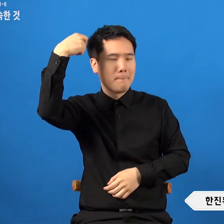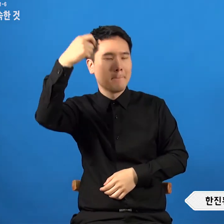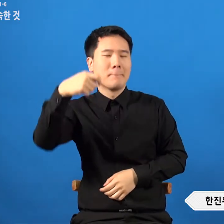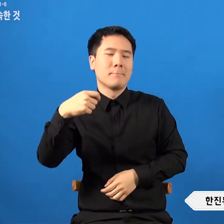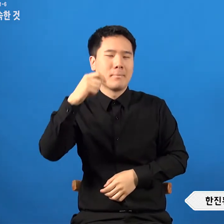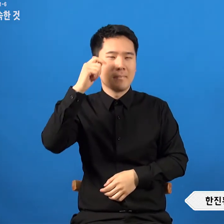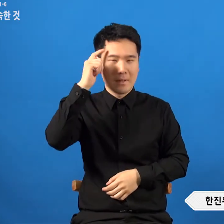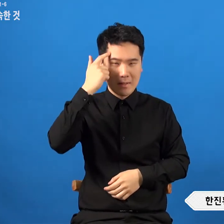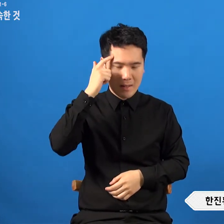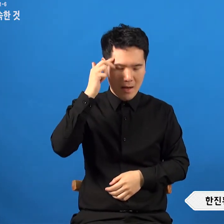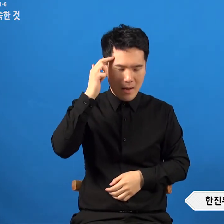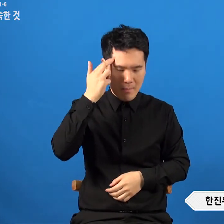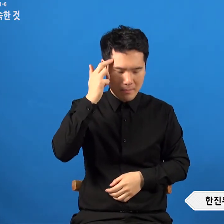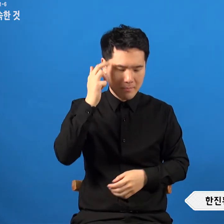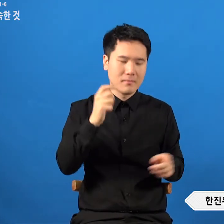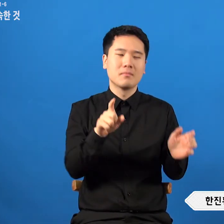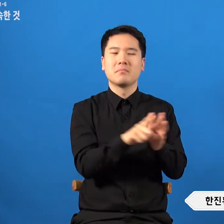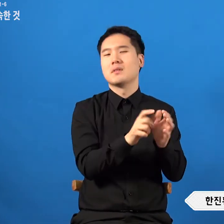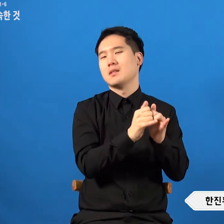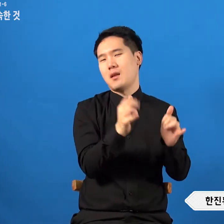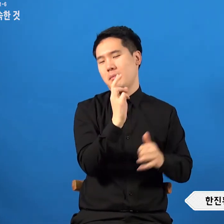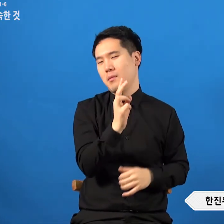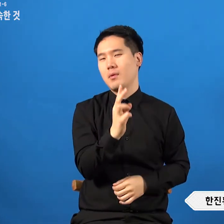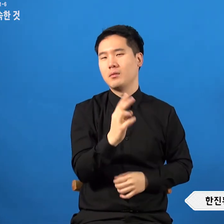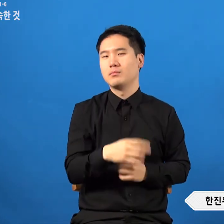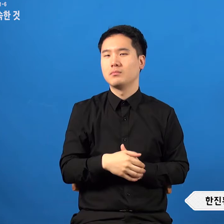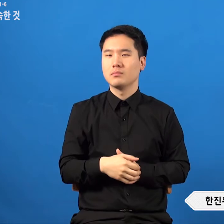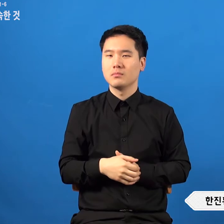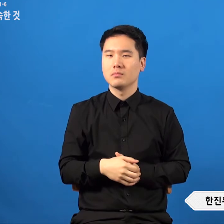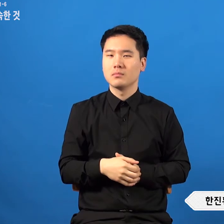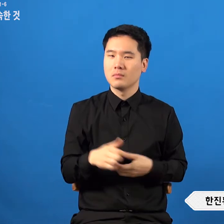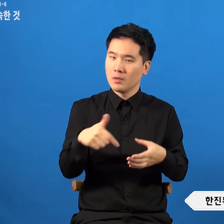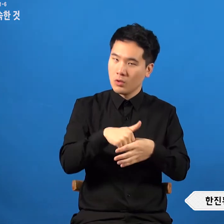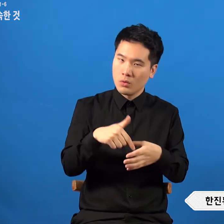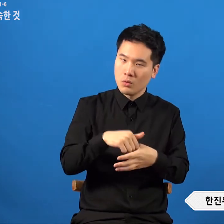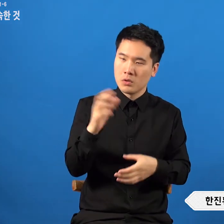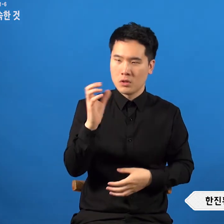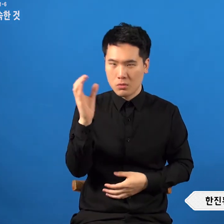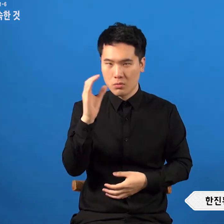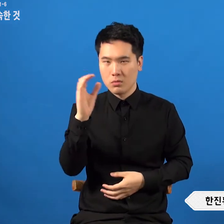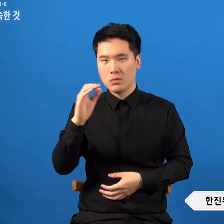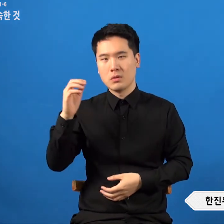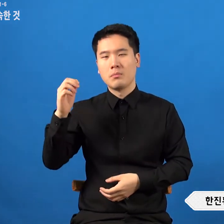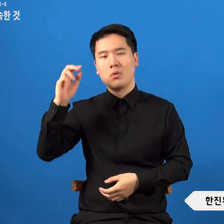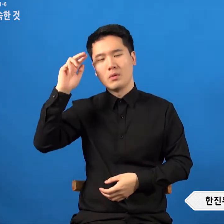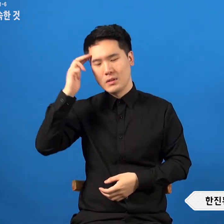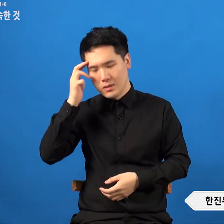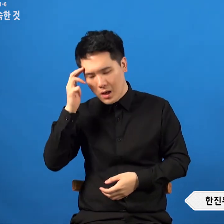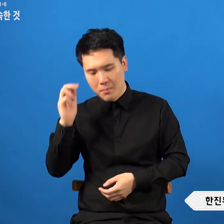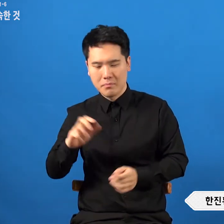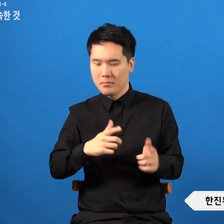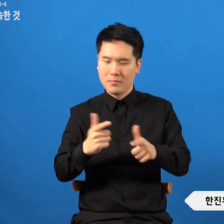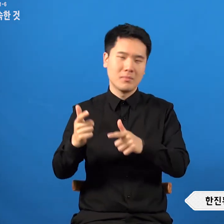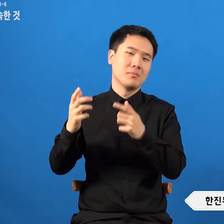그러고 보니까 이 자리에도 개신교 신자도 있지만 천주교 신자, 불교, 이슬람 많네요. 주차장에 가보면